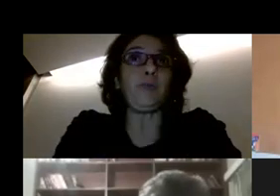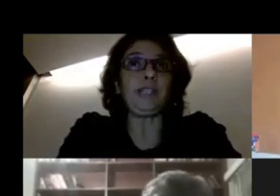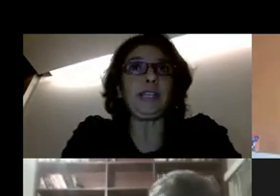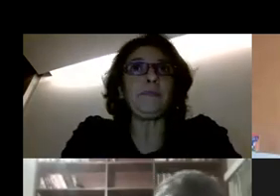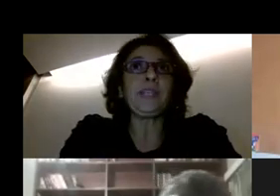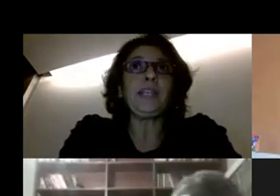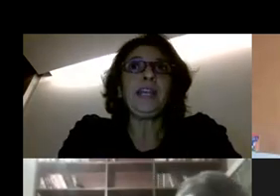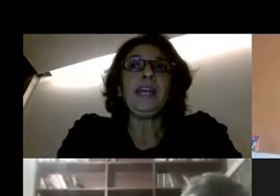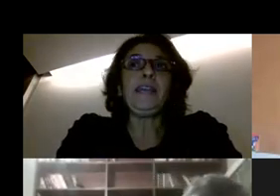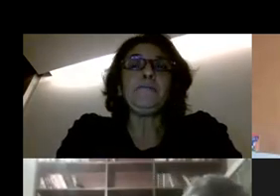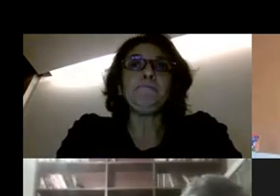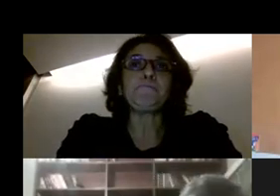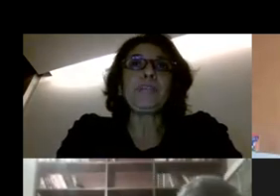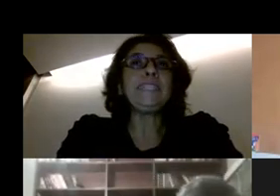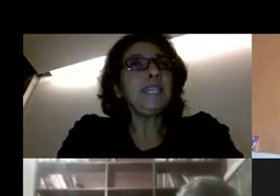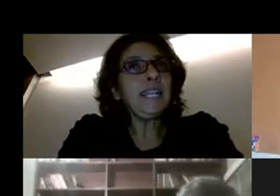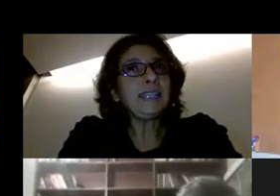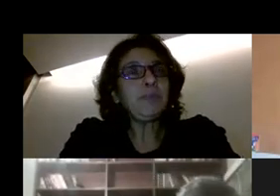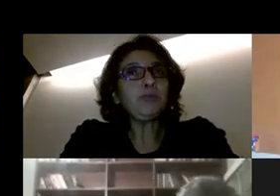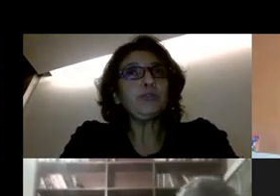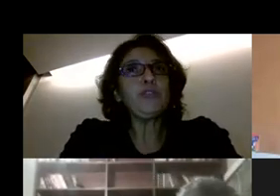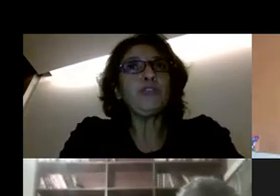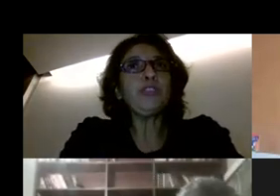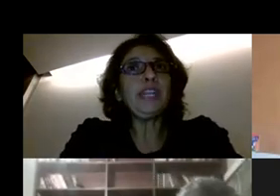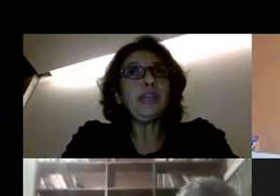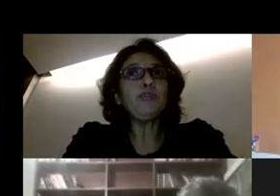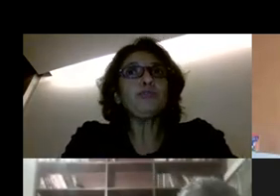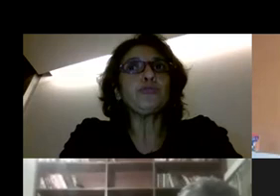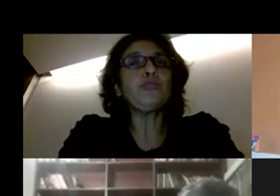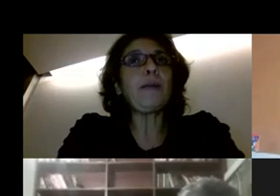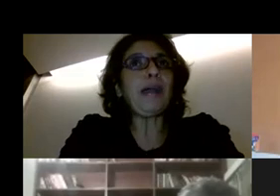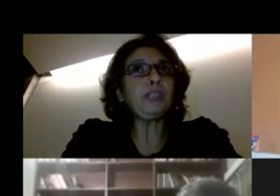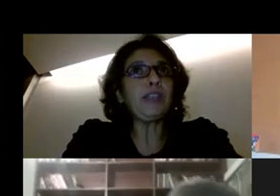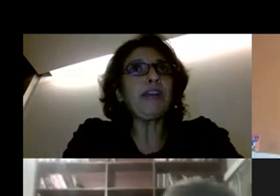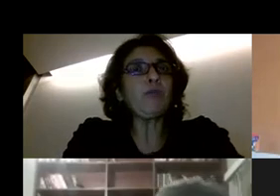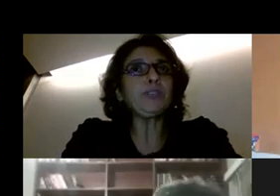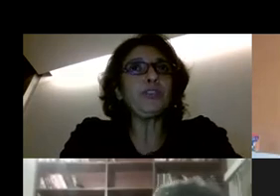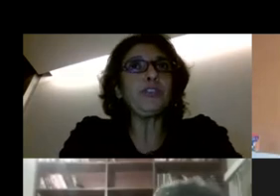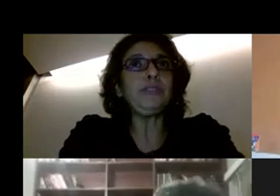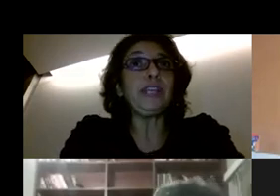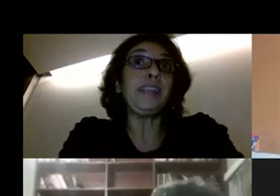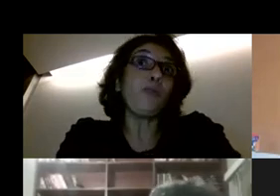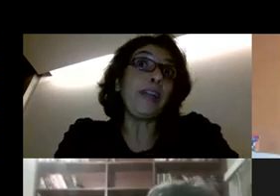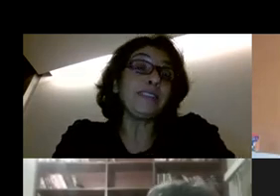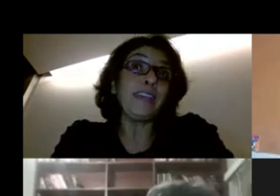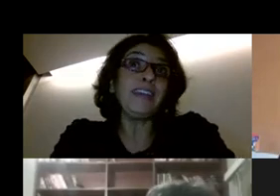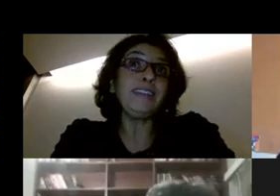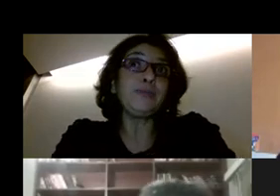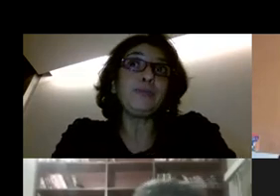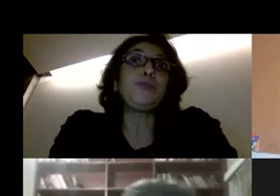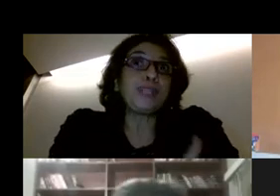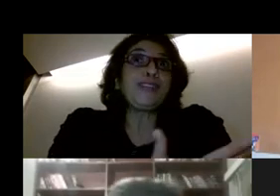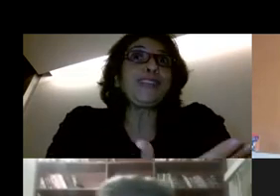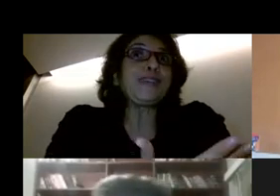interacciones lingüísticas. En Chile hasta el minuto no tenemos una pauta de evaluación de la lengua de